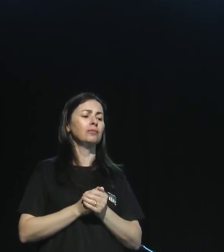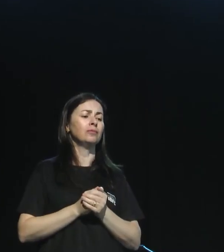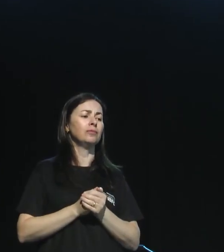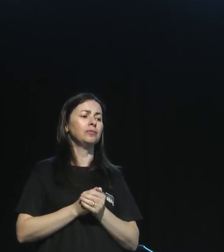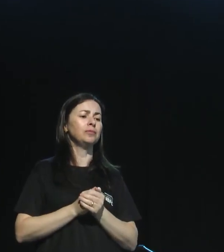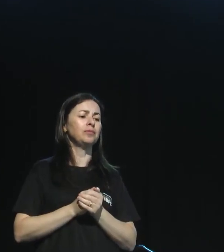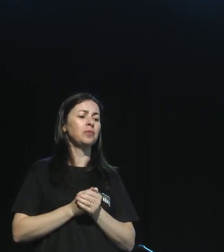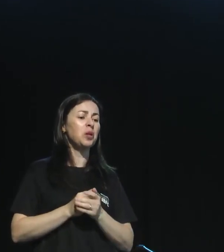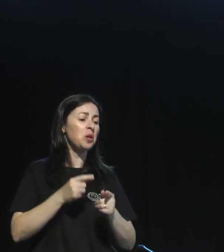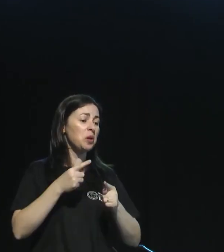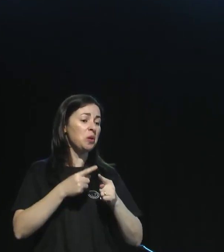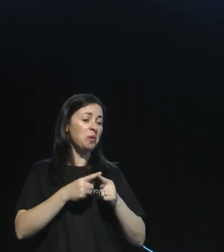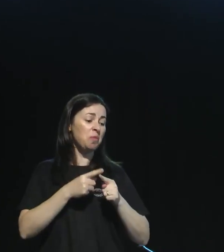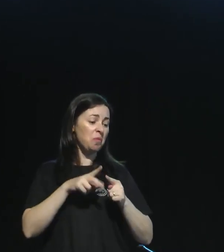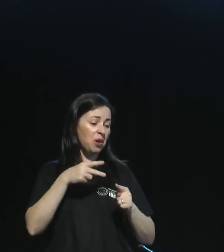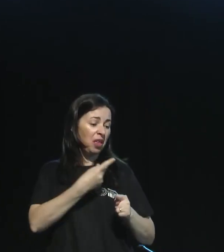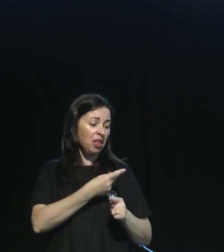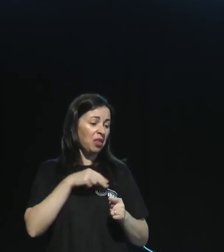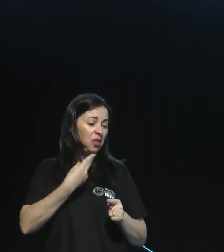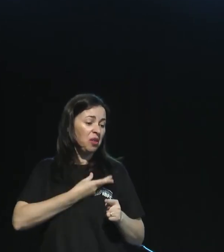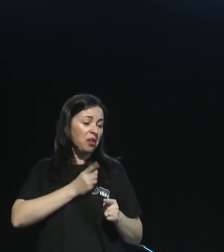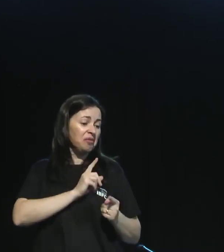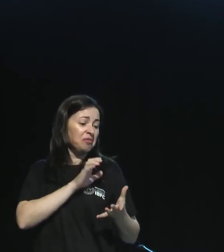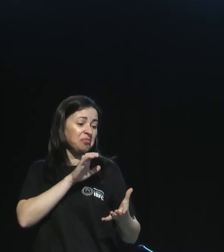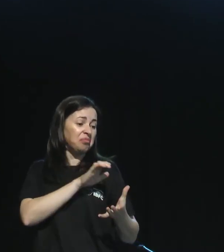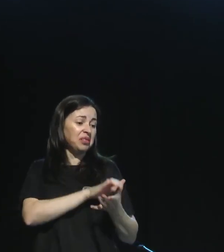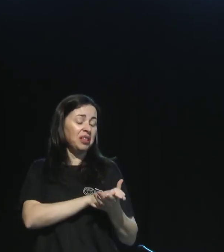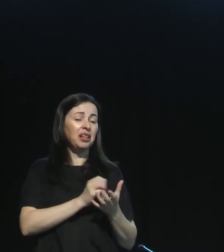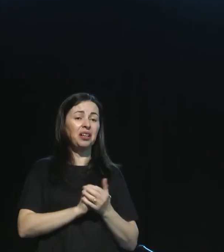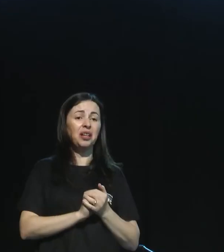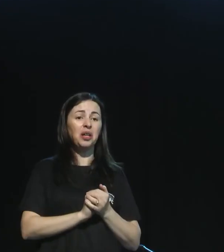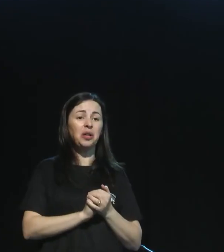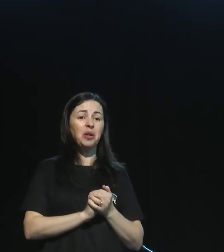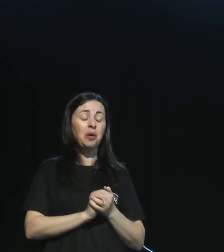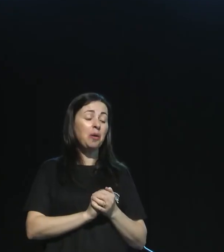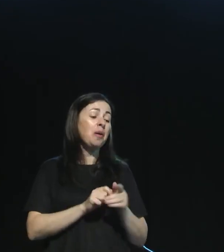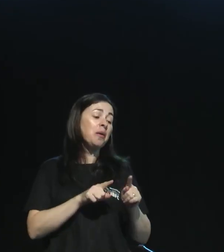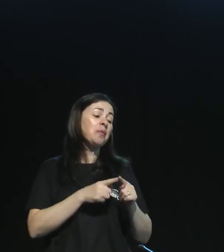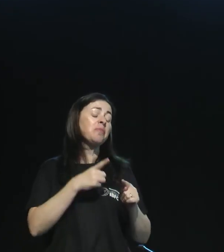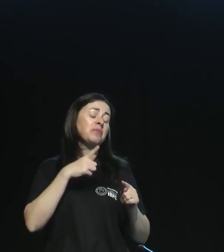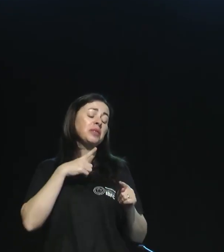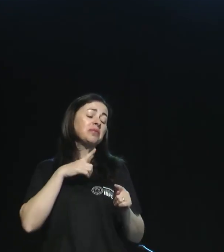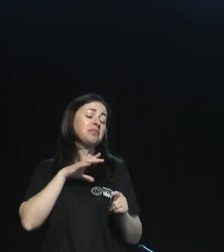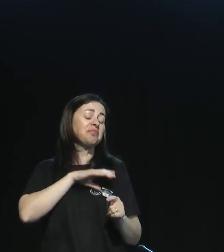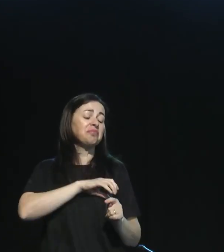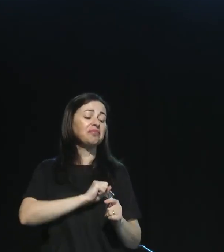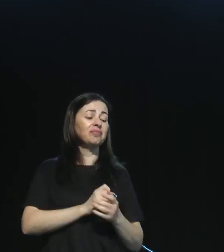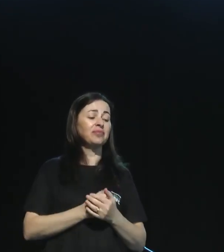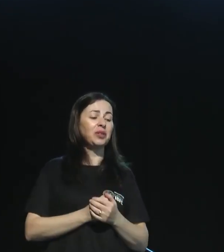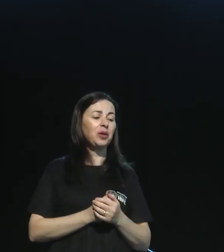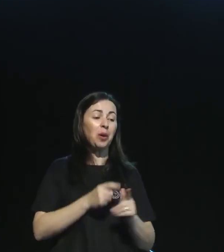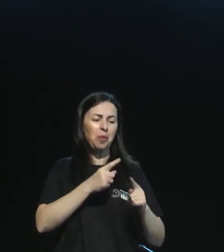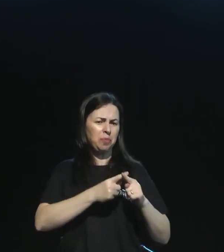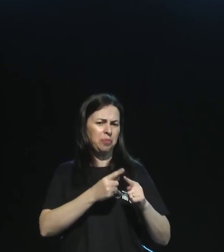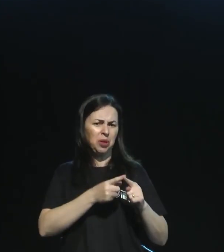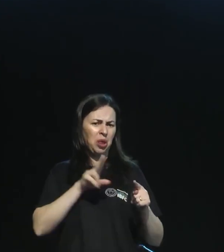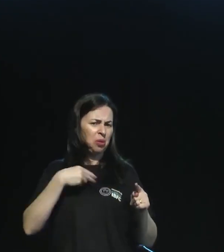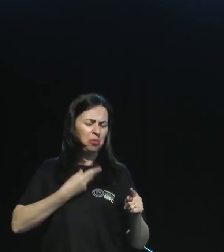A gente não é casado, mas a gente se ama. A gente não é